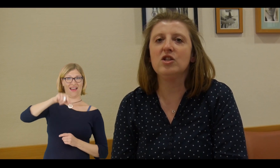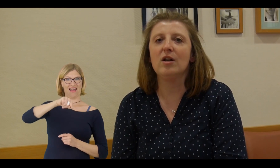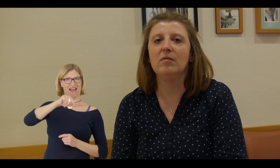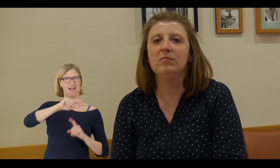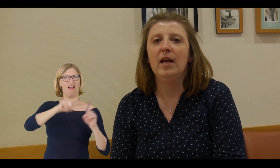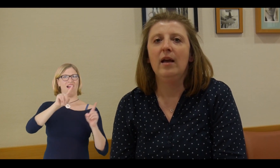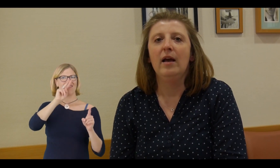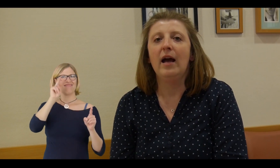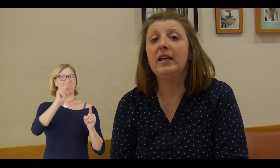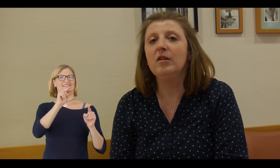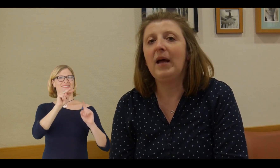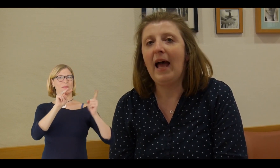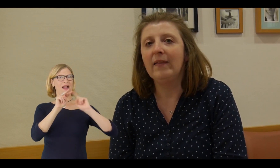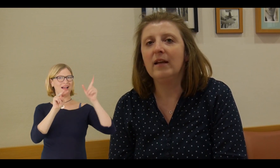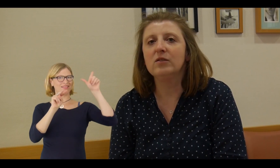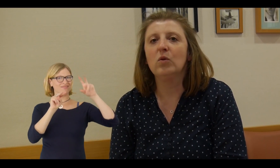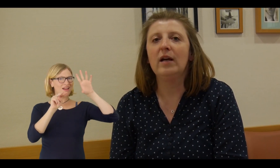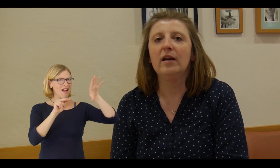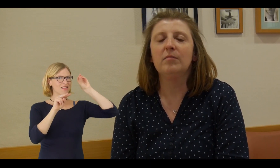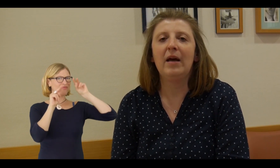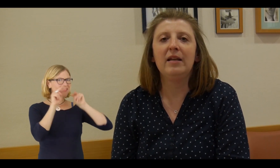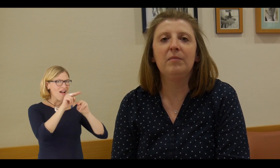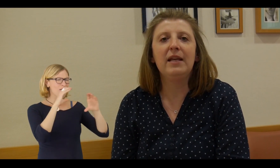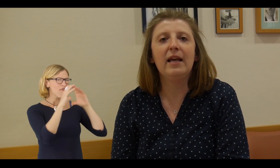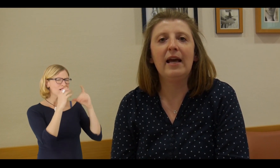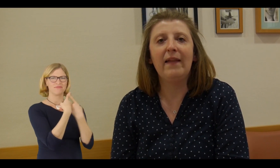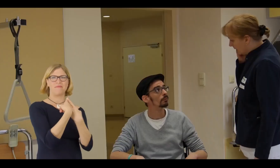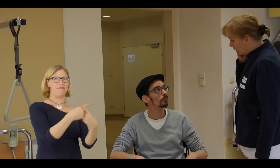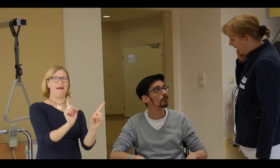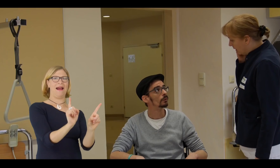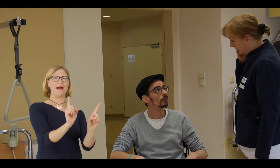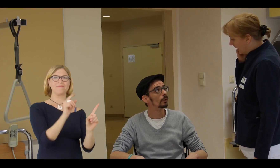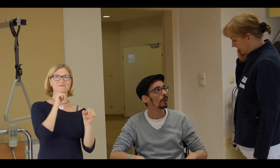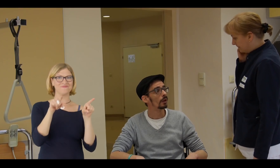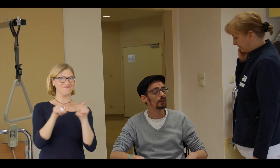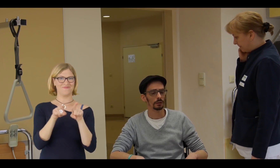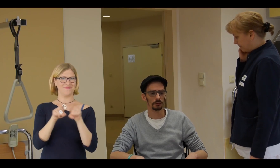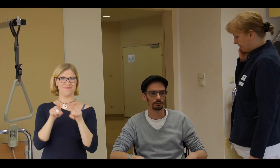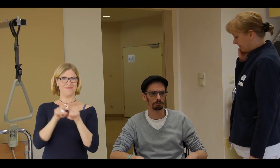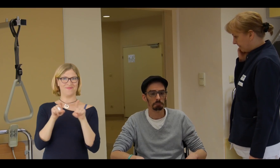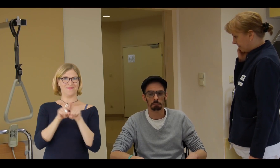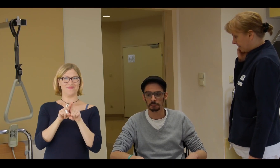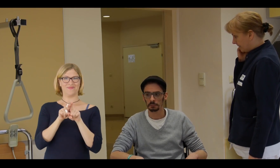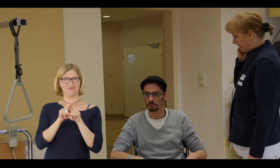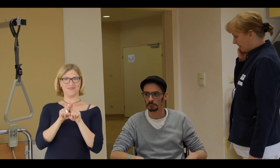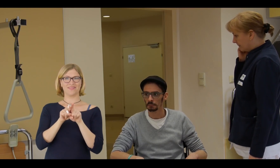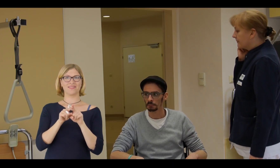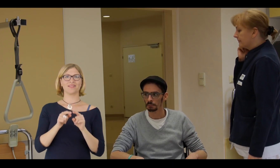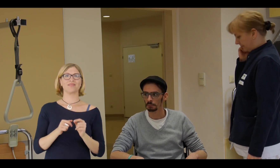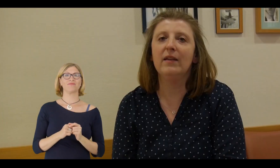Mensch agiert man anders oder man nimmt Dinge anders wahr oder man kommuniziert